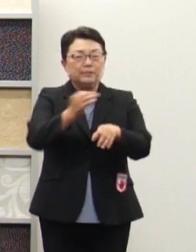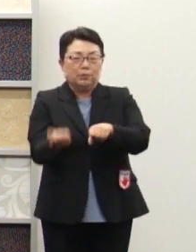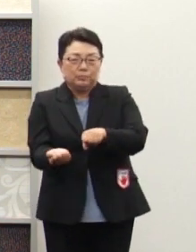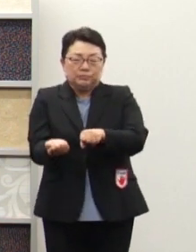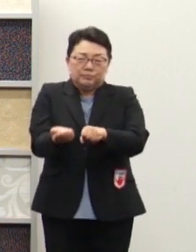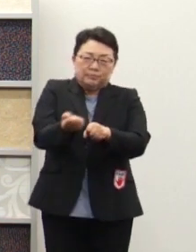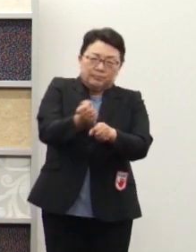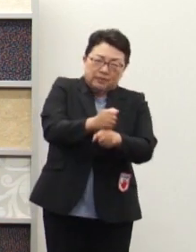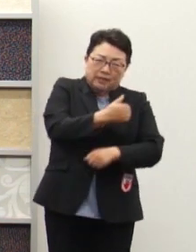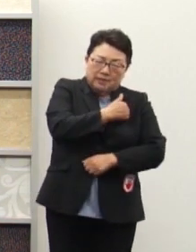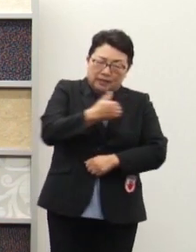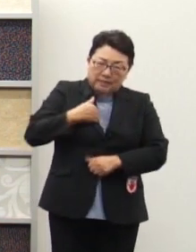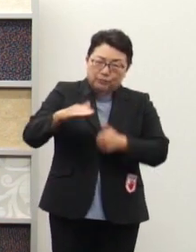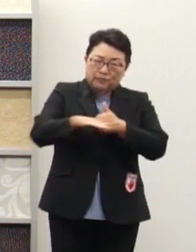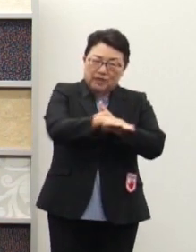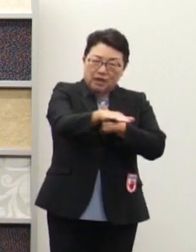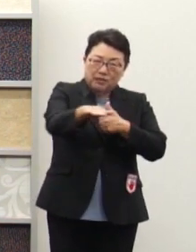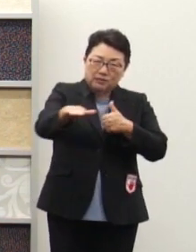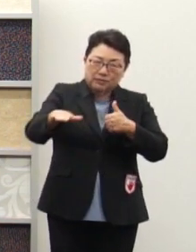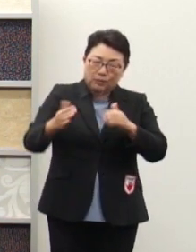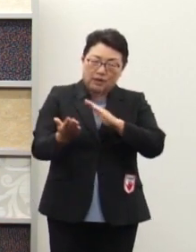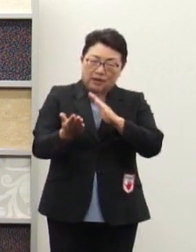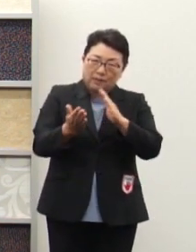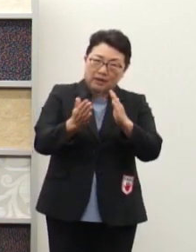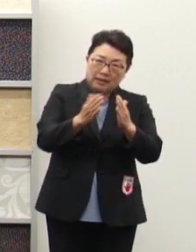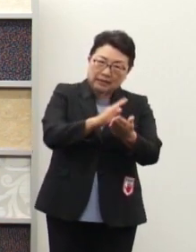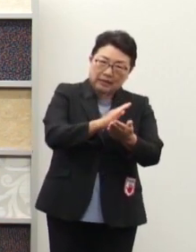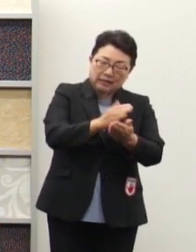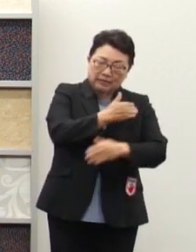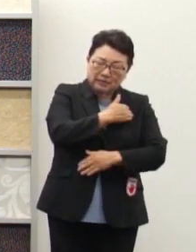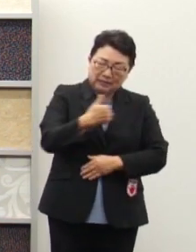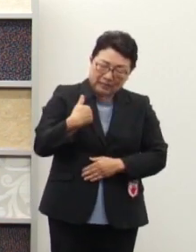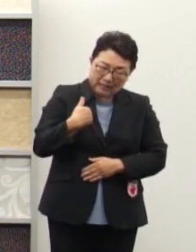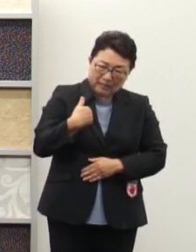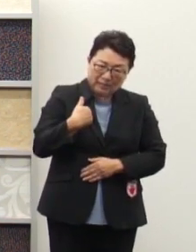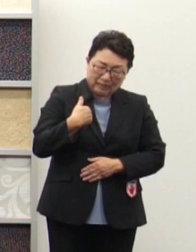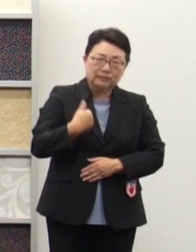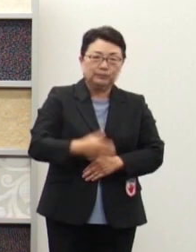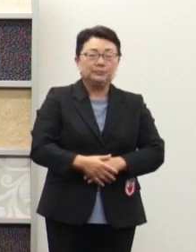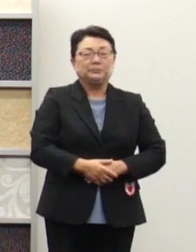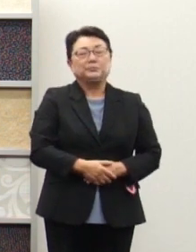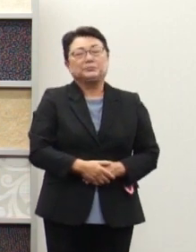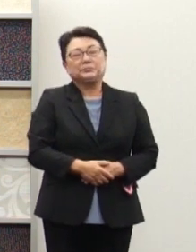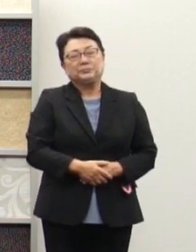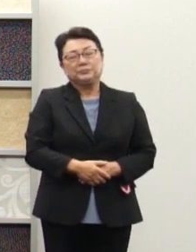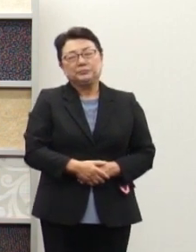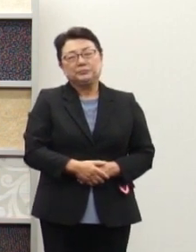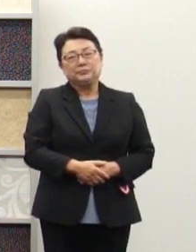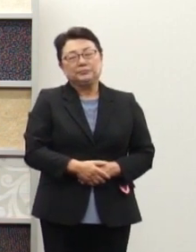ける環境が整ったということだろうと考えております。